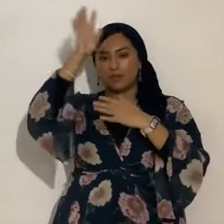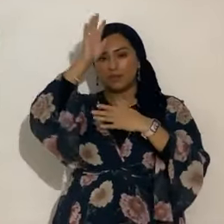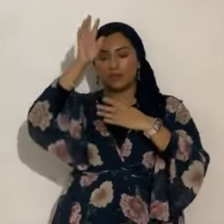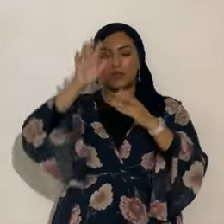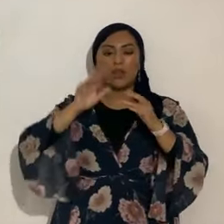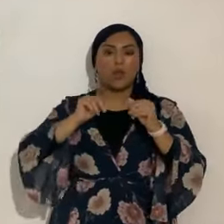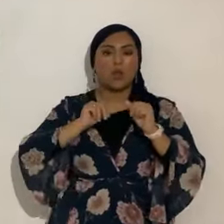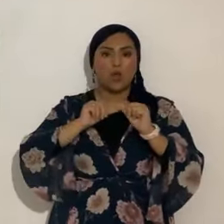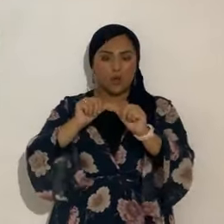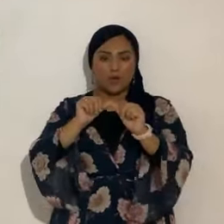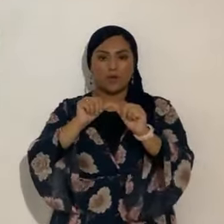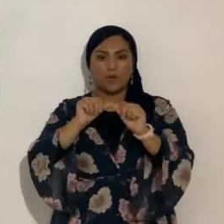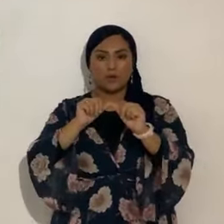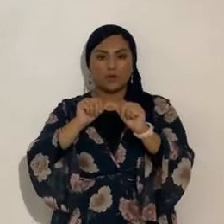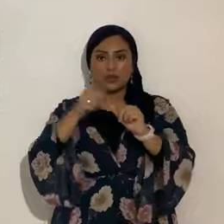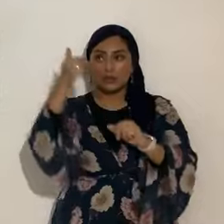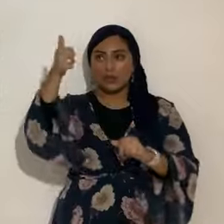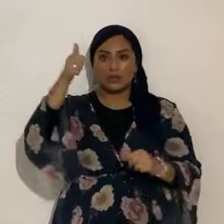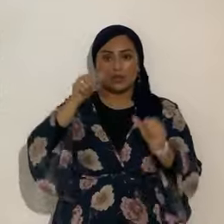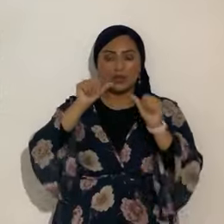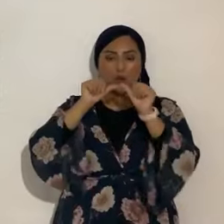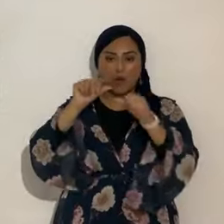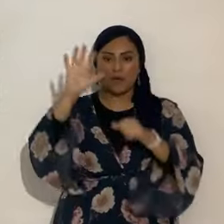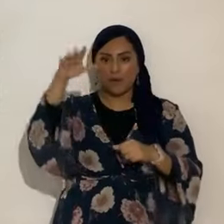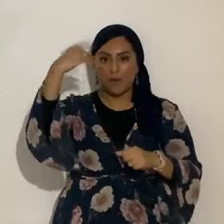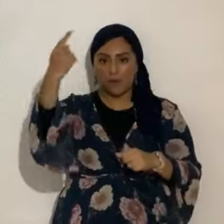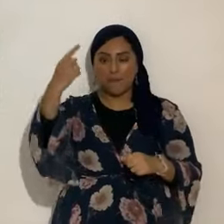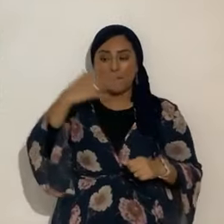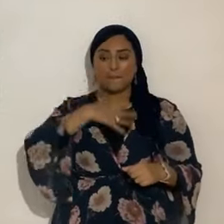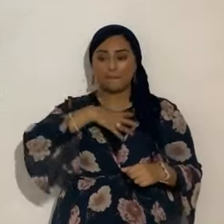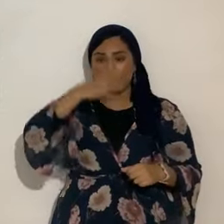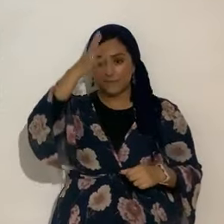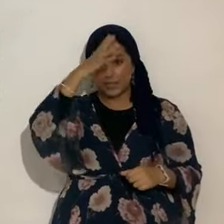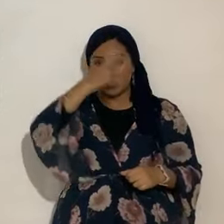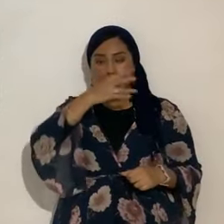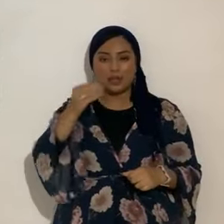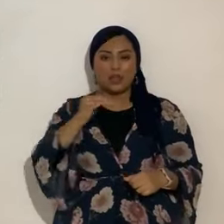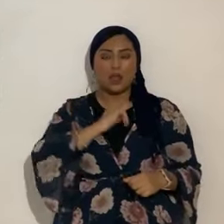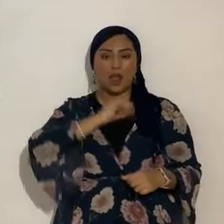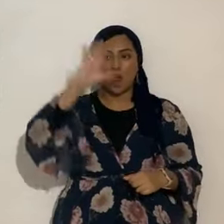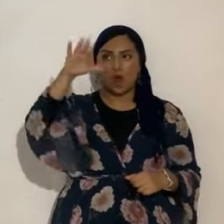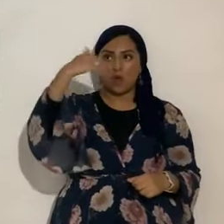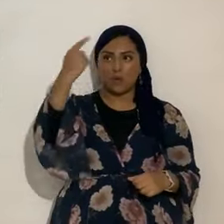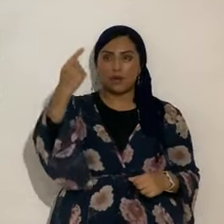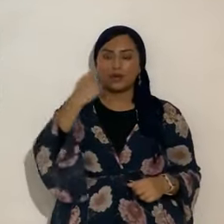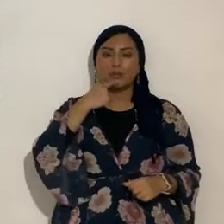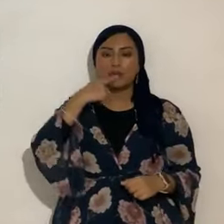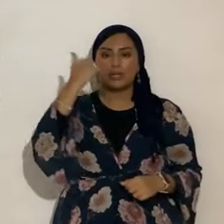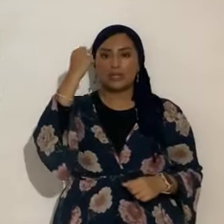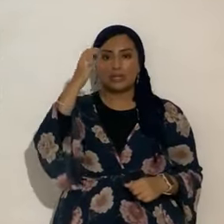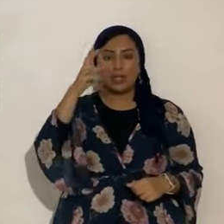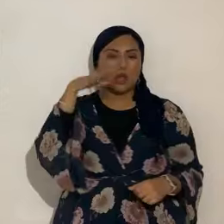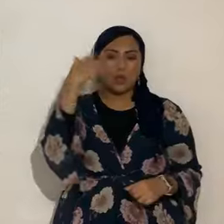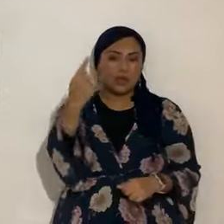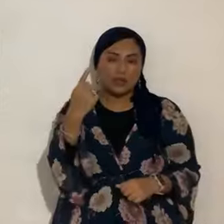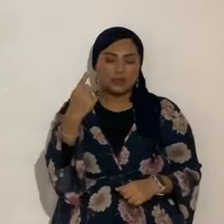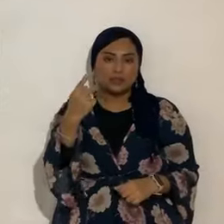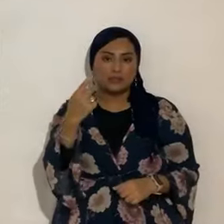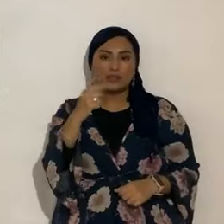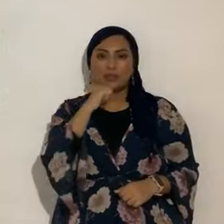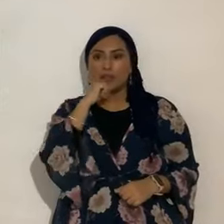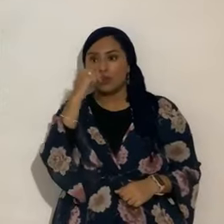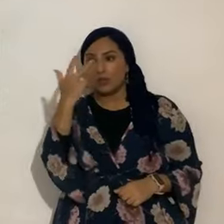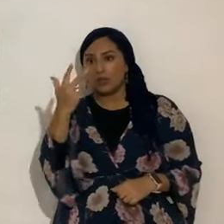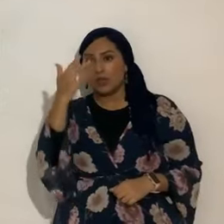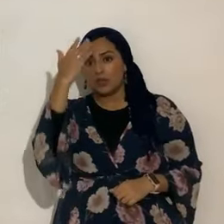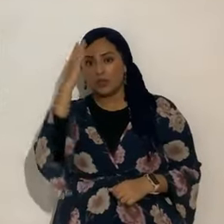siempre está unificada, o sea, Él es uno. Mi Padre y yo somos uno, dice Yahshua. Pero es que es uno, es Shema, no es que la